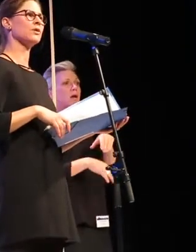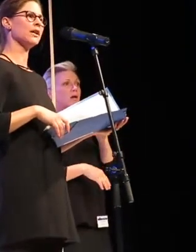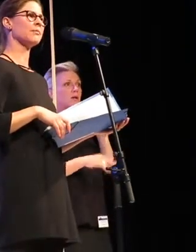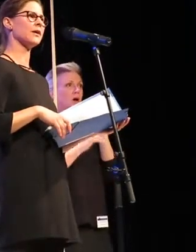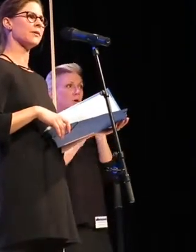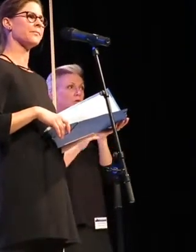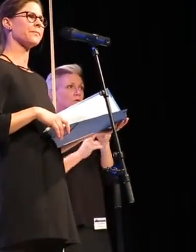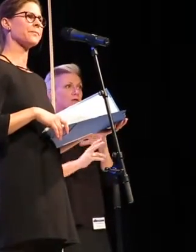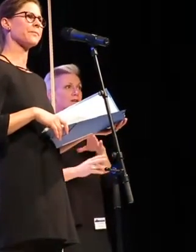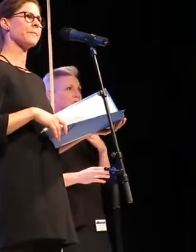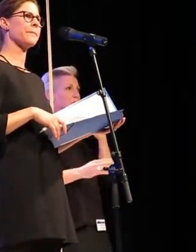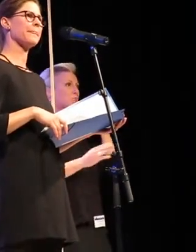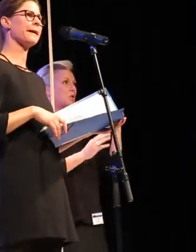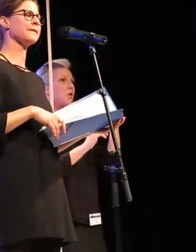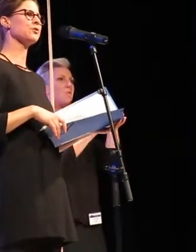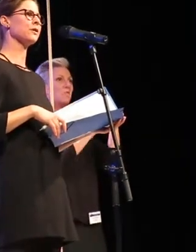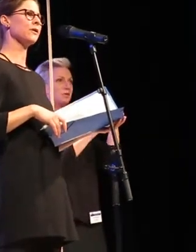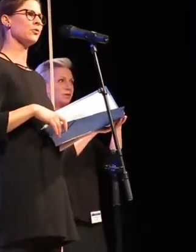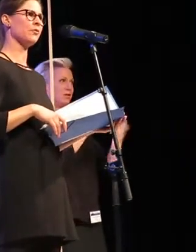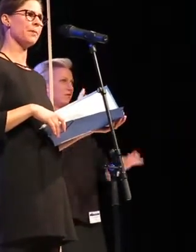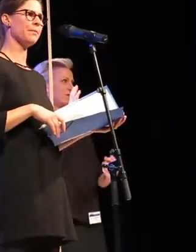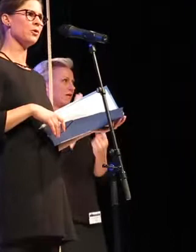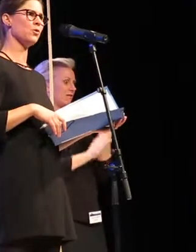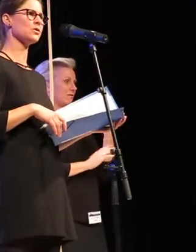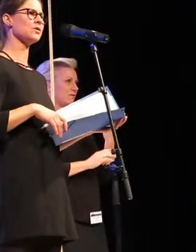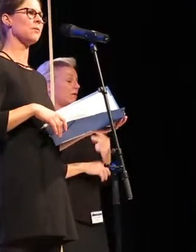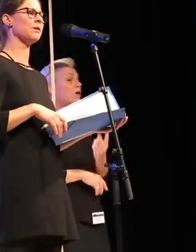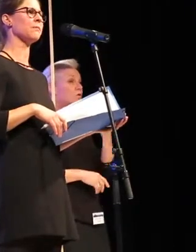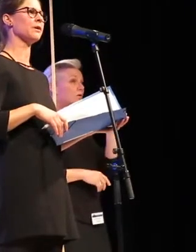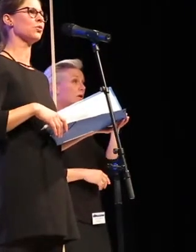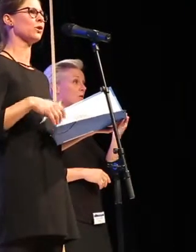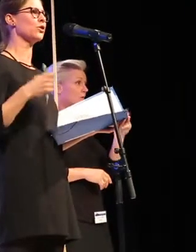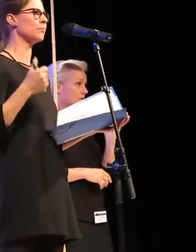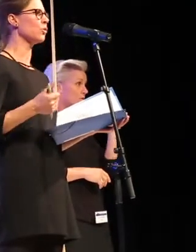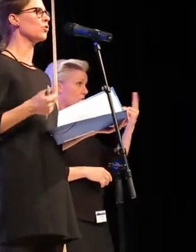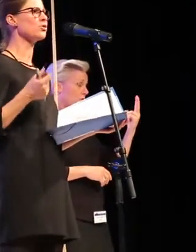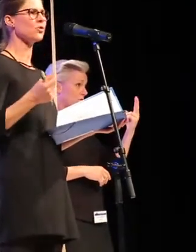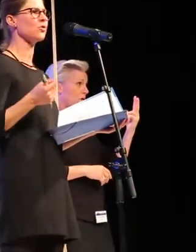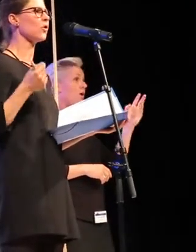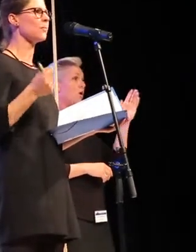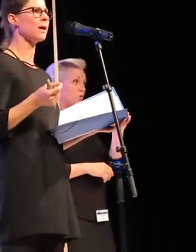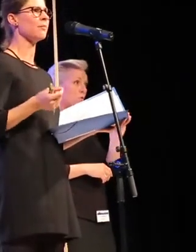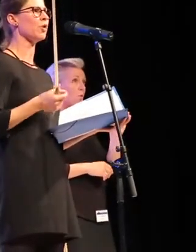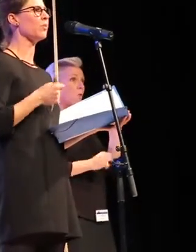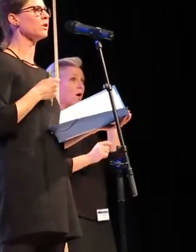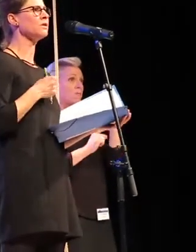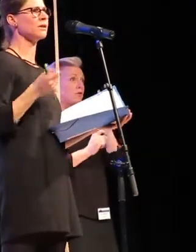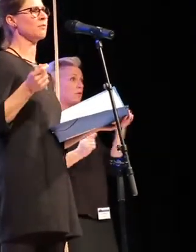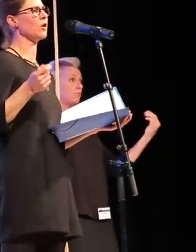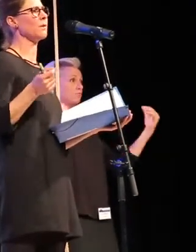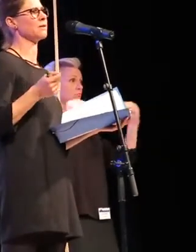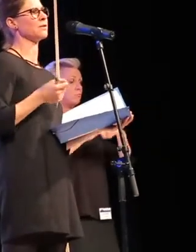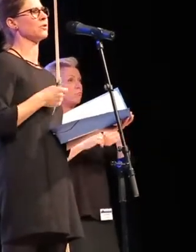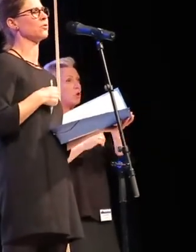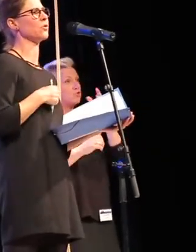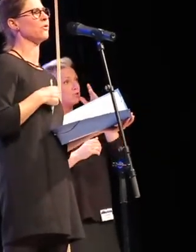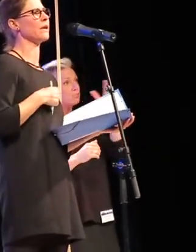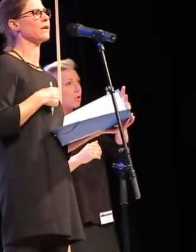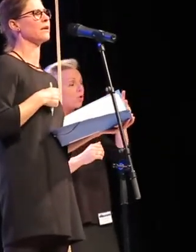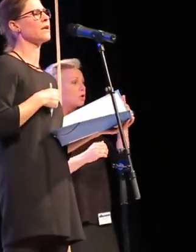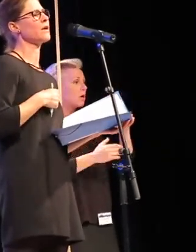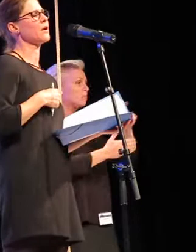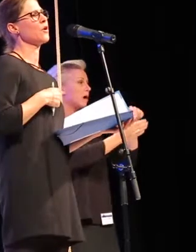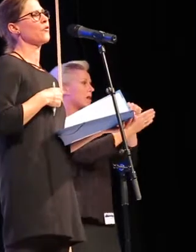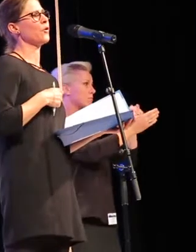del ljusglimtar. Den 29 november i år så samlas människor i Göteborg, Stockholm, Malmö och på jättemånga platser runt